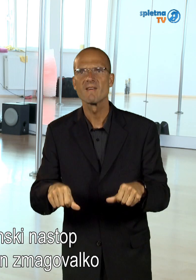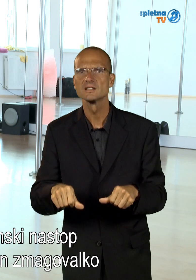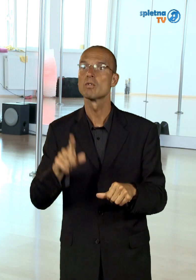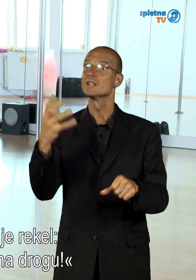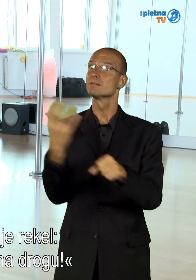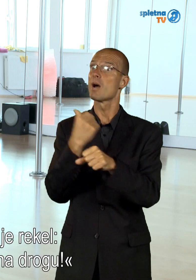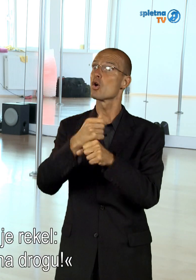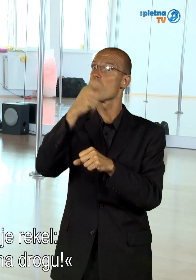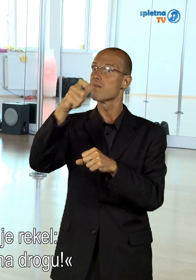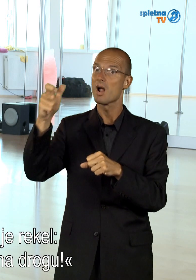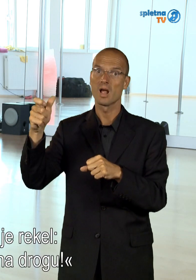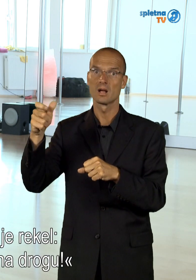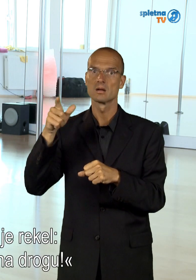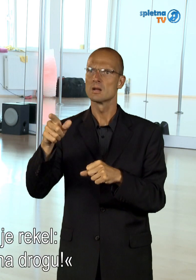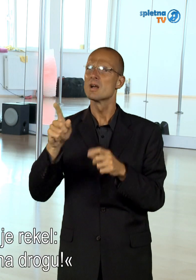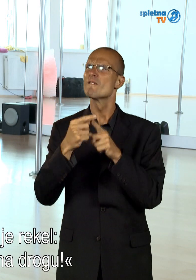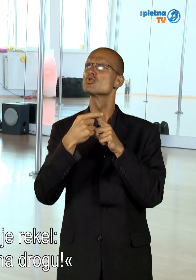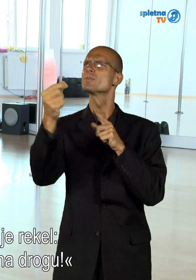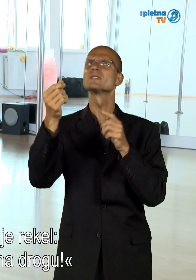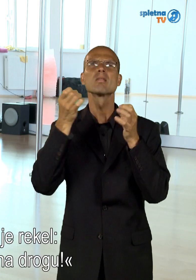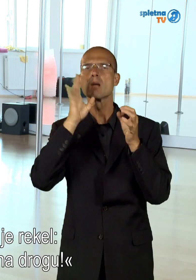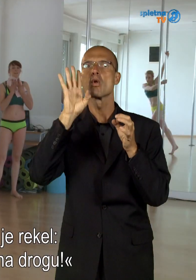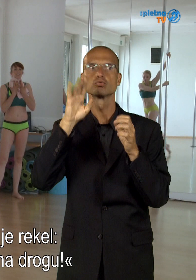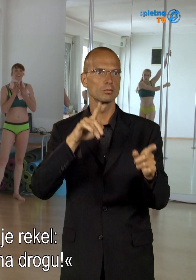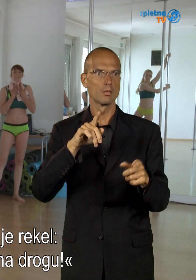in zmagovalko, oziroma tiste bolj v špici,